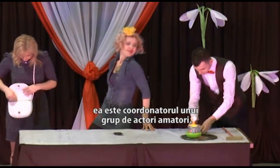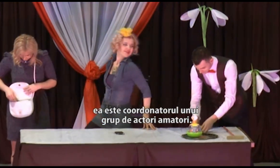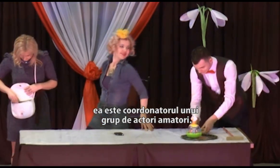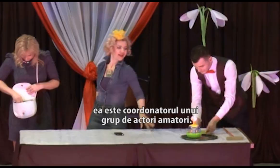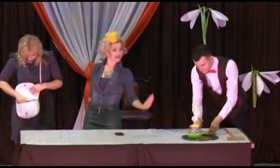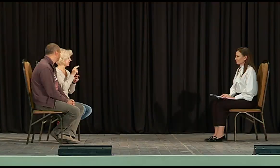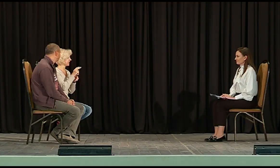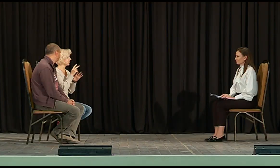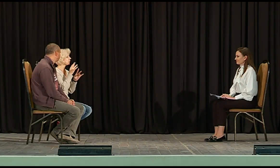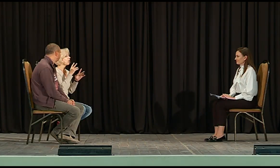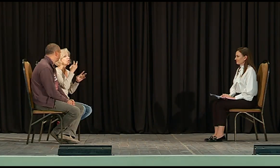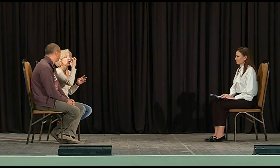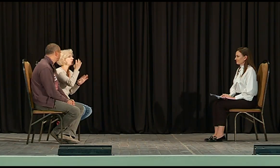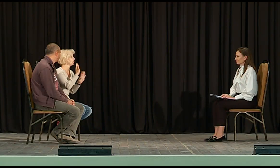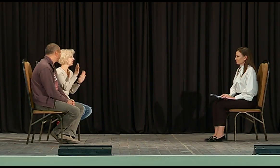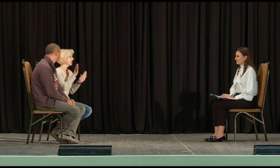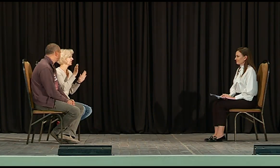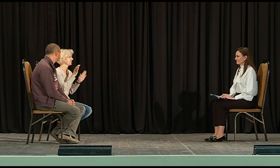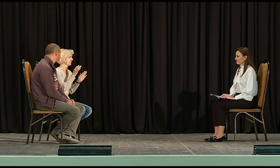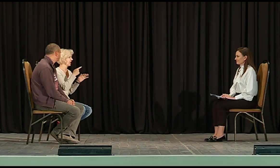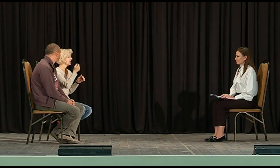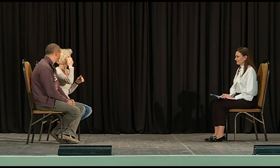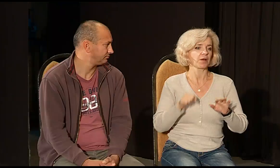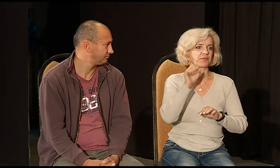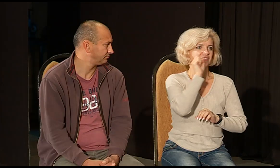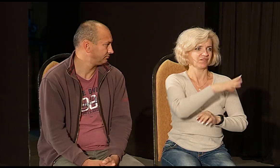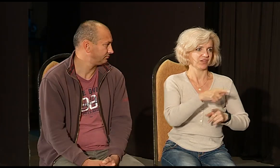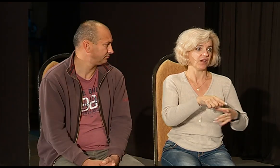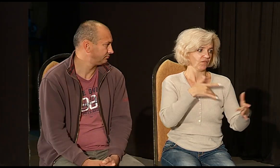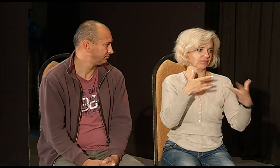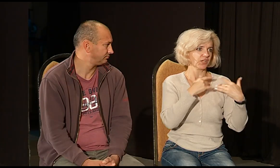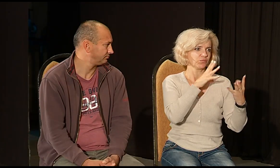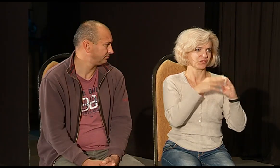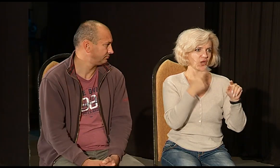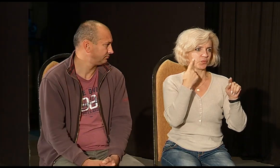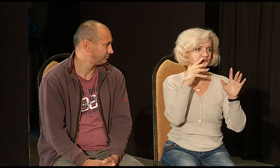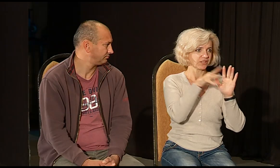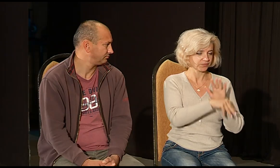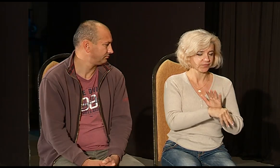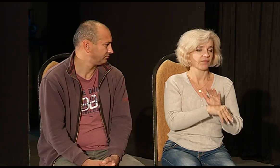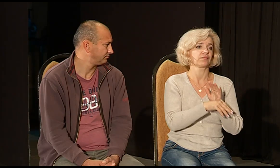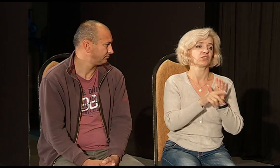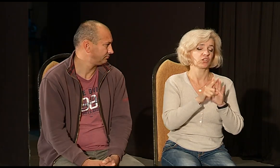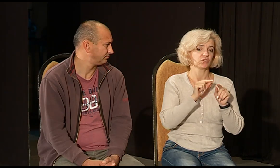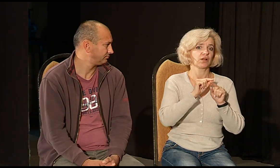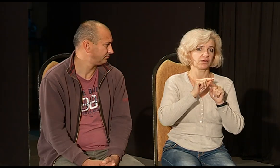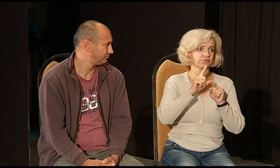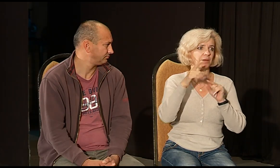amatori. Din copilărie eu am frecventat Casa de Cultură. Eu sunt dintr-o familie de persoanele surdi, părinții mei tot n-aud.